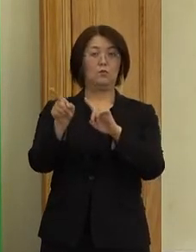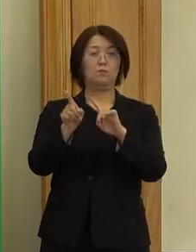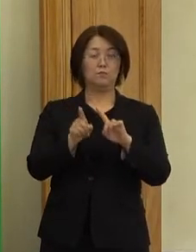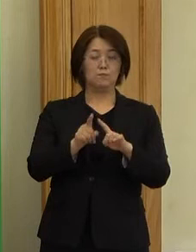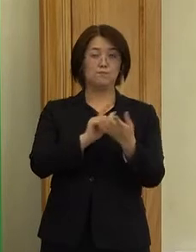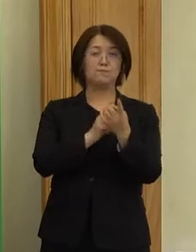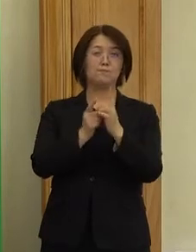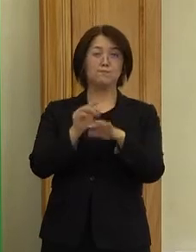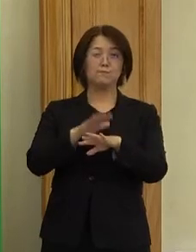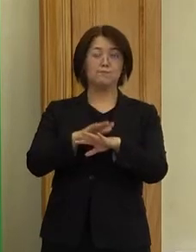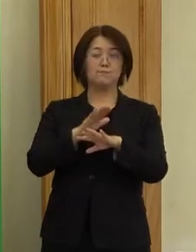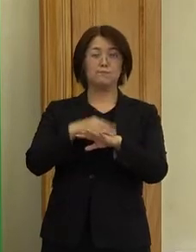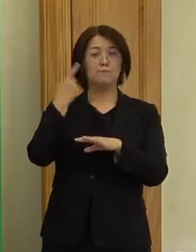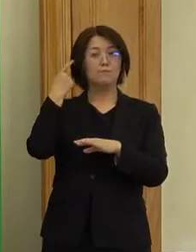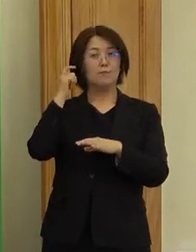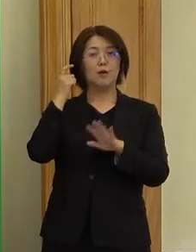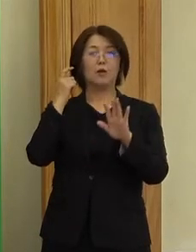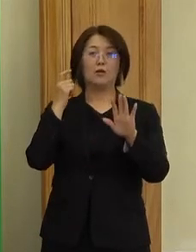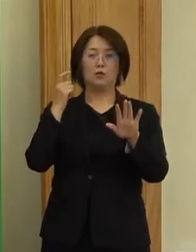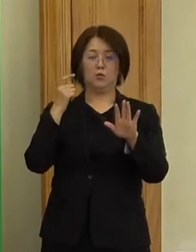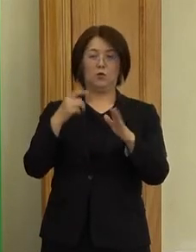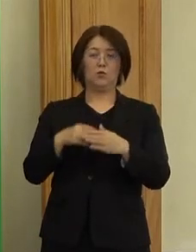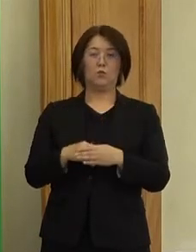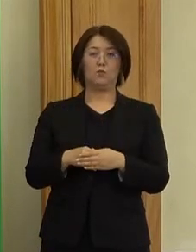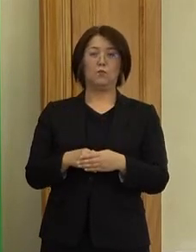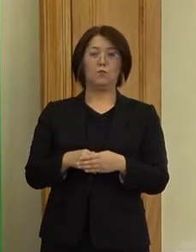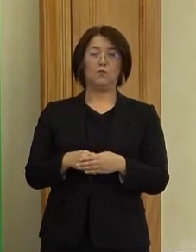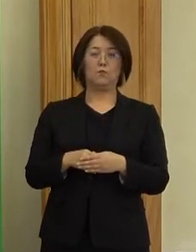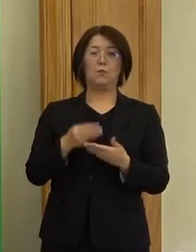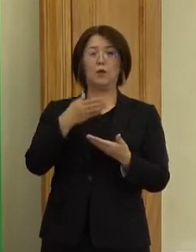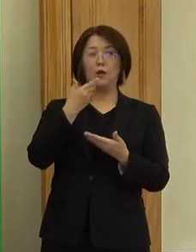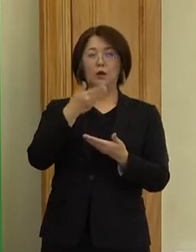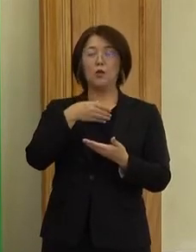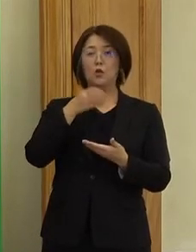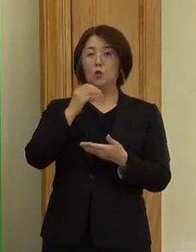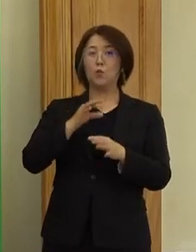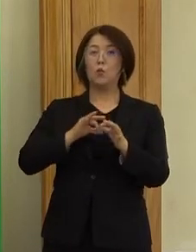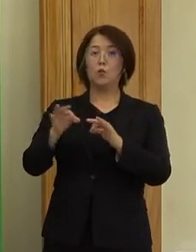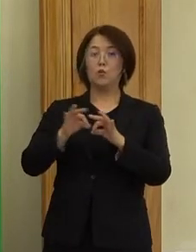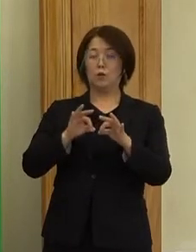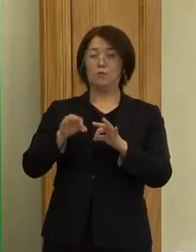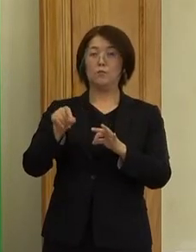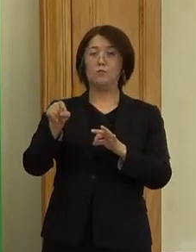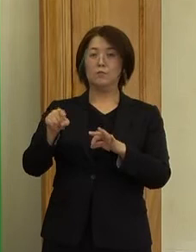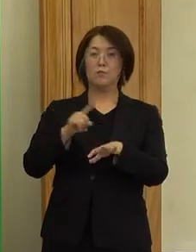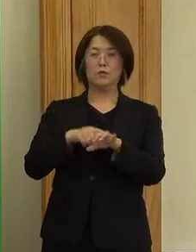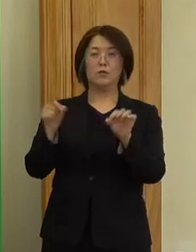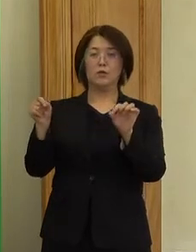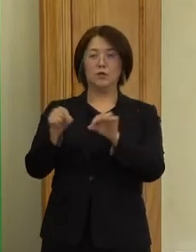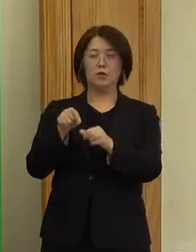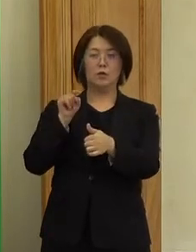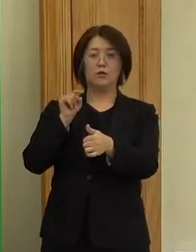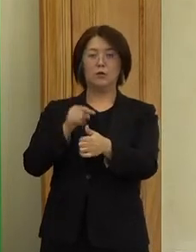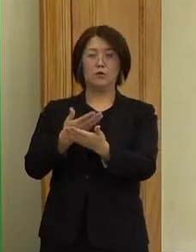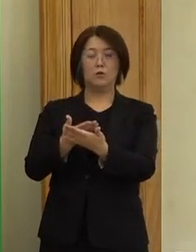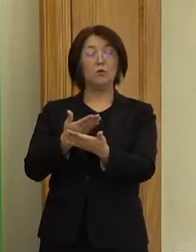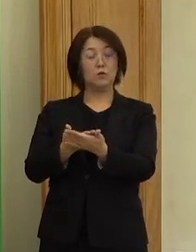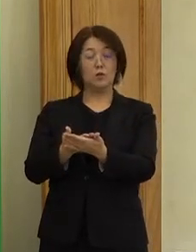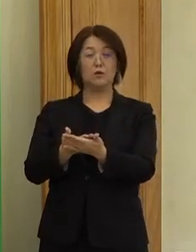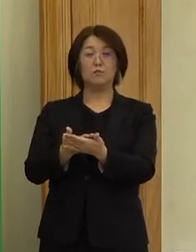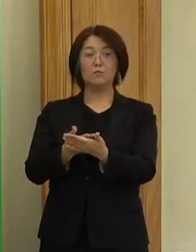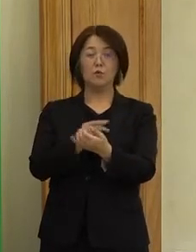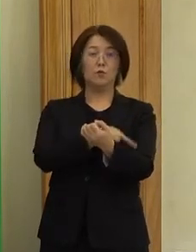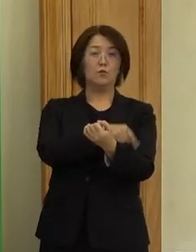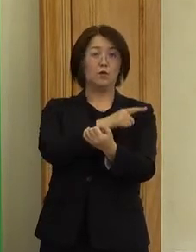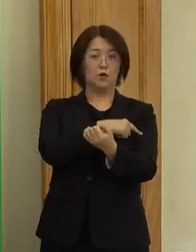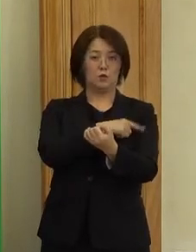と考えているところでございまして、この飲食店に対する時短の要請というものもその権限の